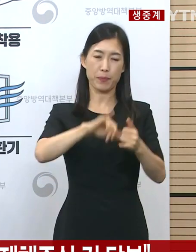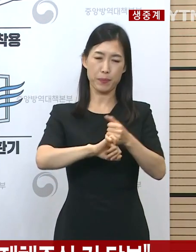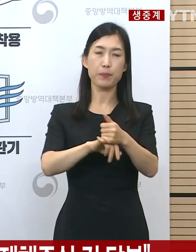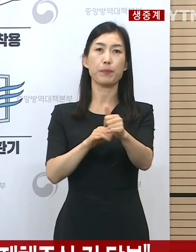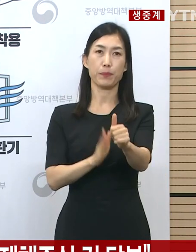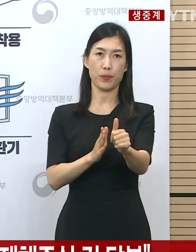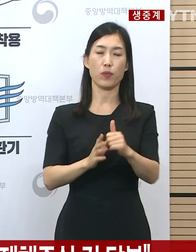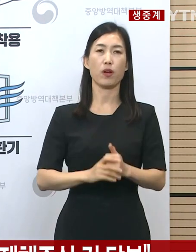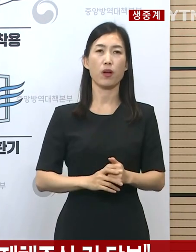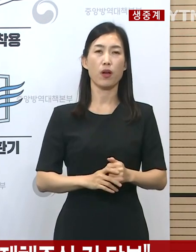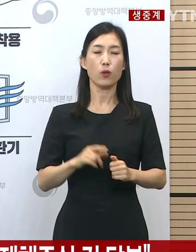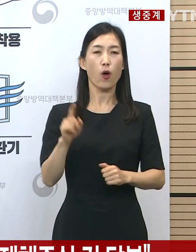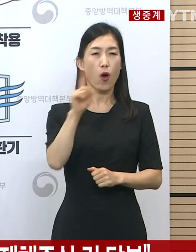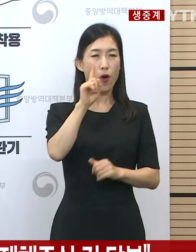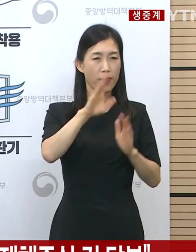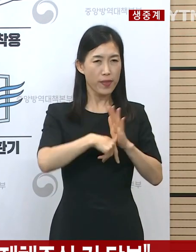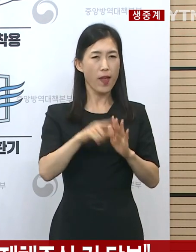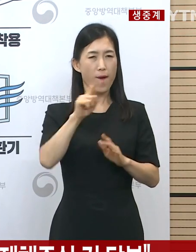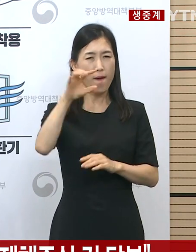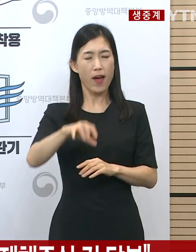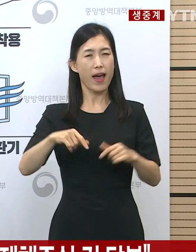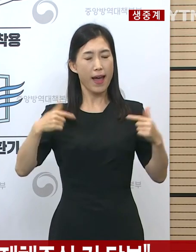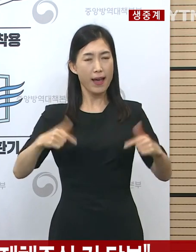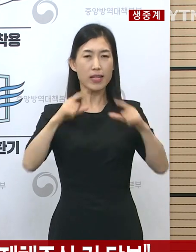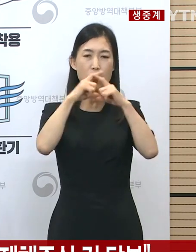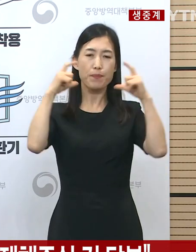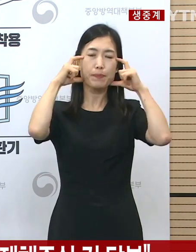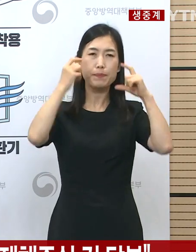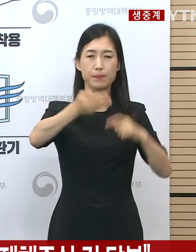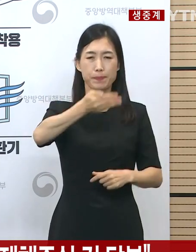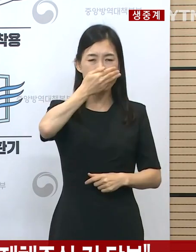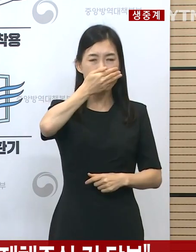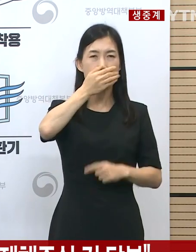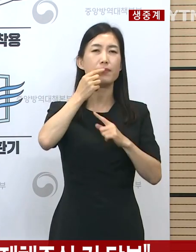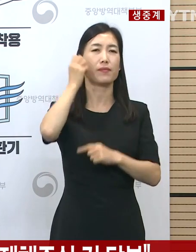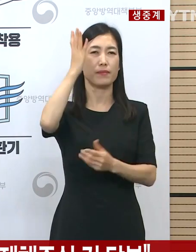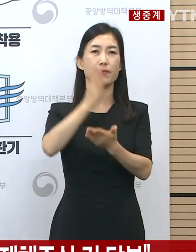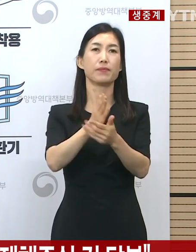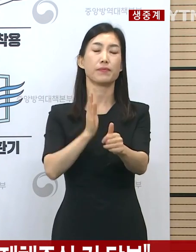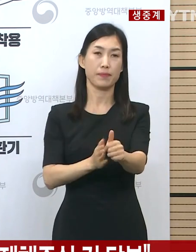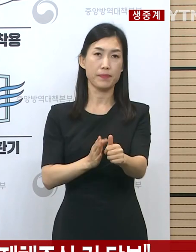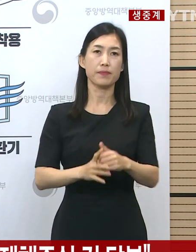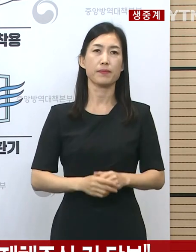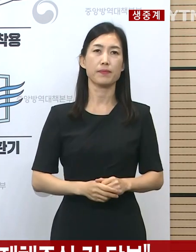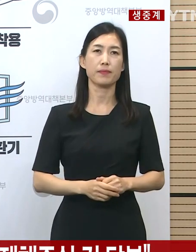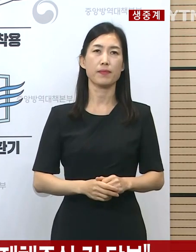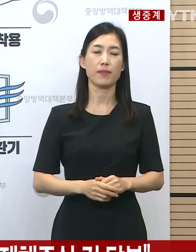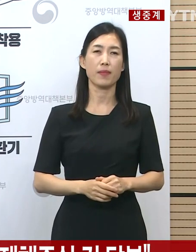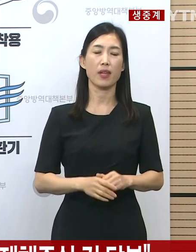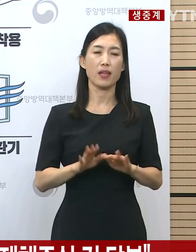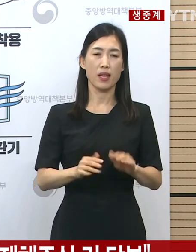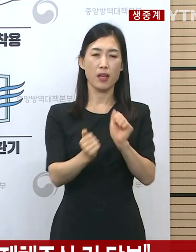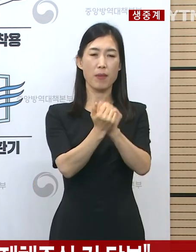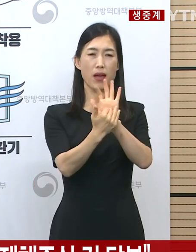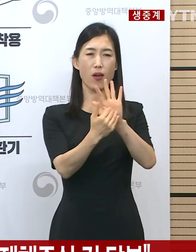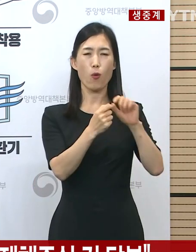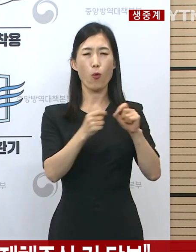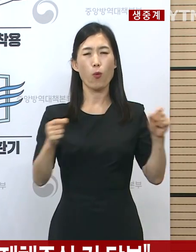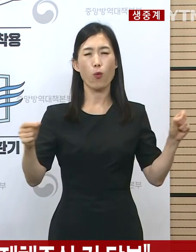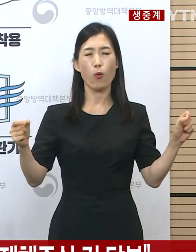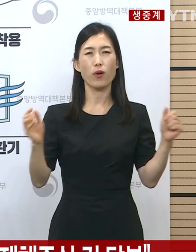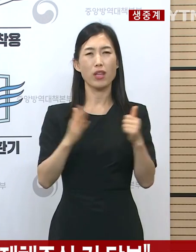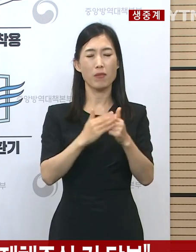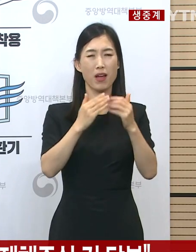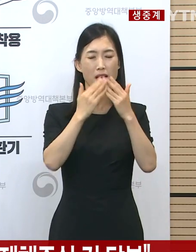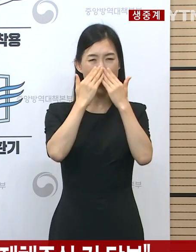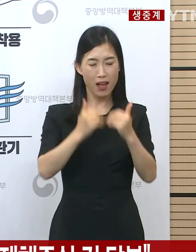어디서나 마스크를 착용해 주시기를 당부를 드립니다. 장기간 방역에 인내하며 협조해 주시는